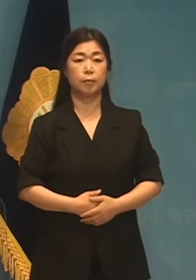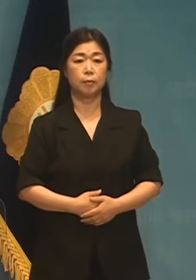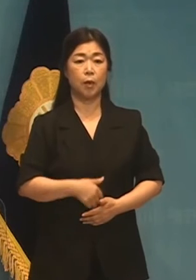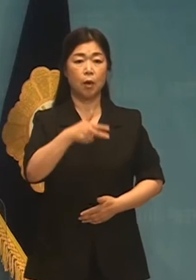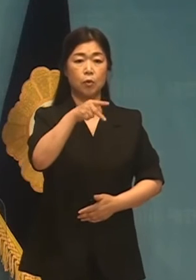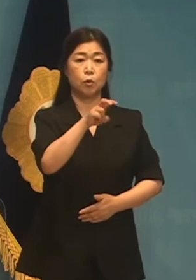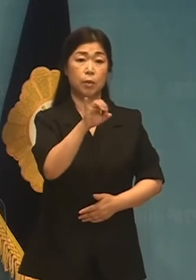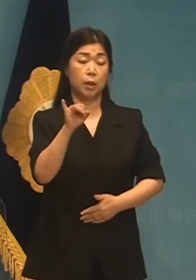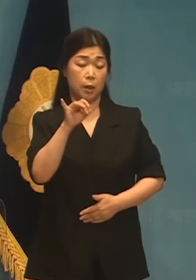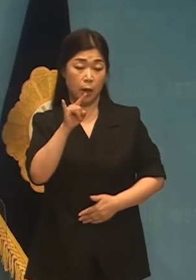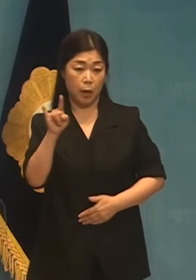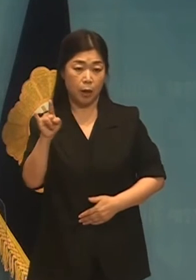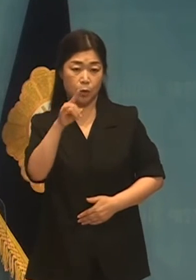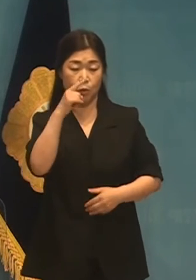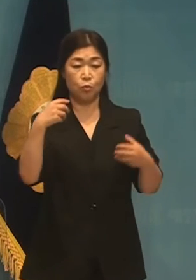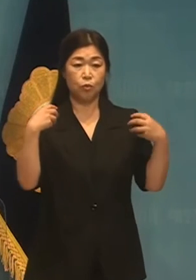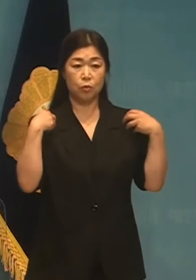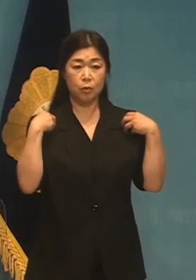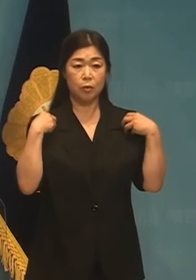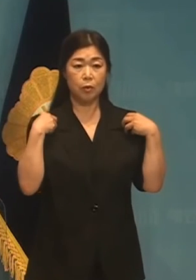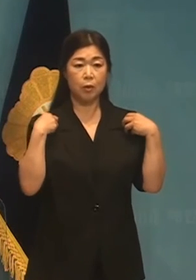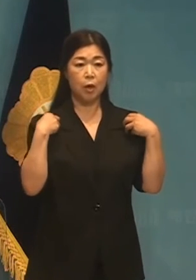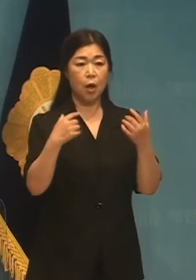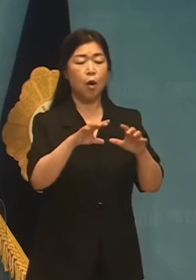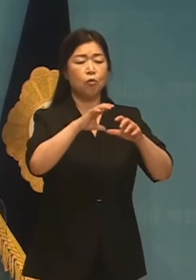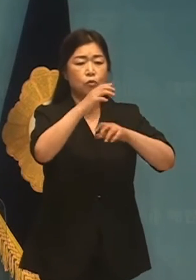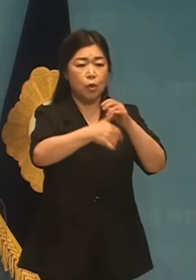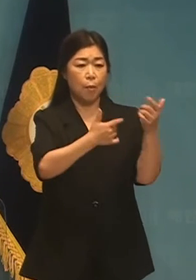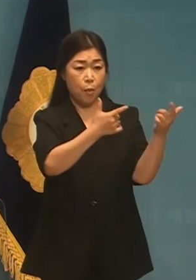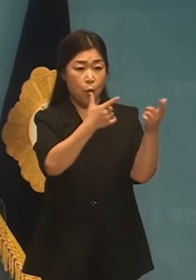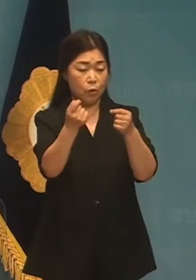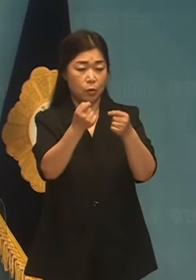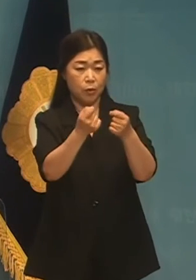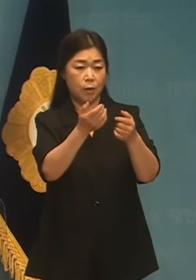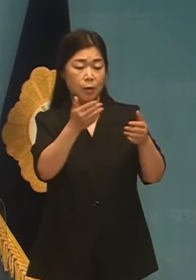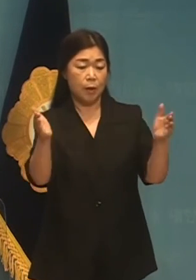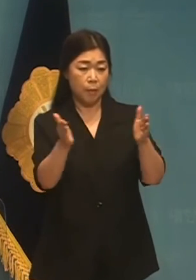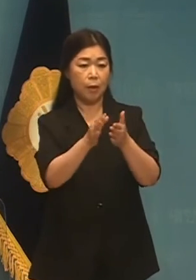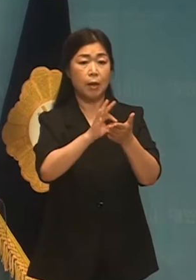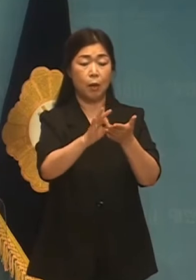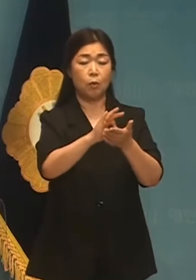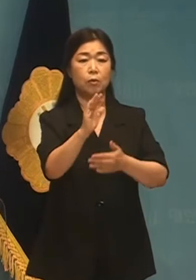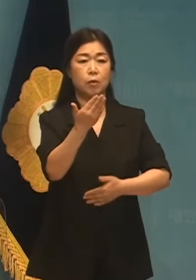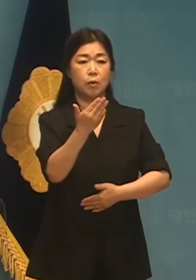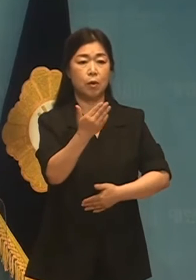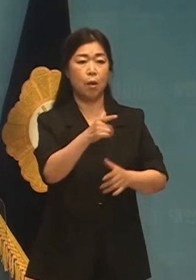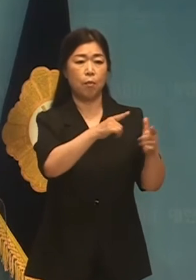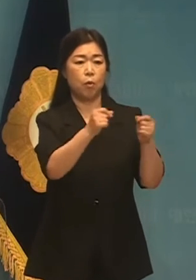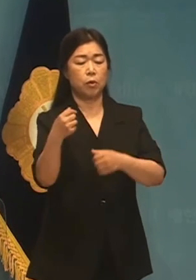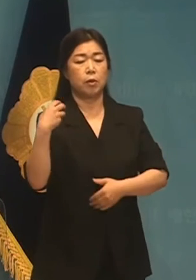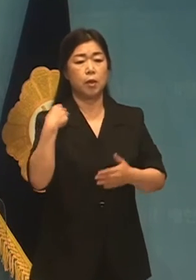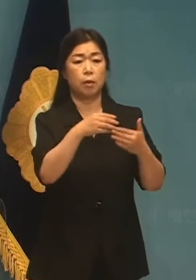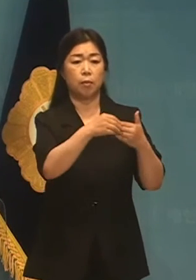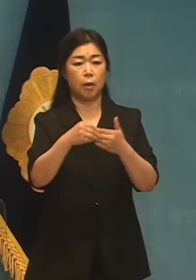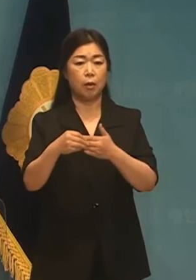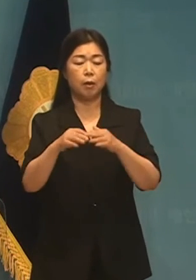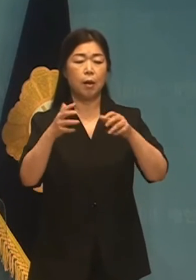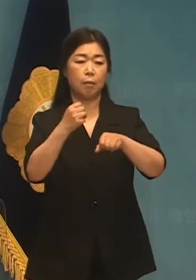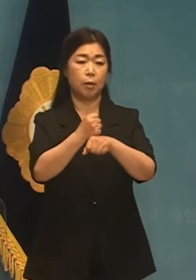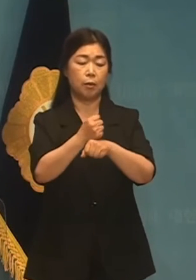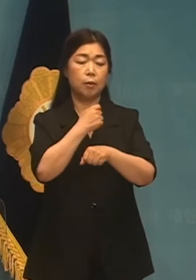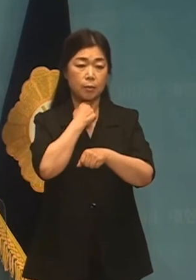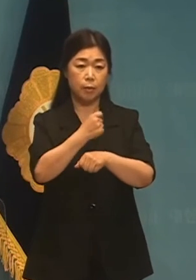주미의 정부의 디지털 혁신 국가로 국제 표준을 따라가는 나라에서 표준을 이끄는 나라를